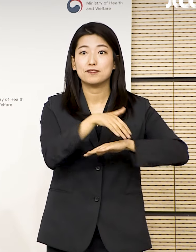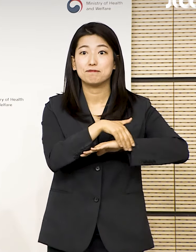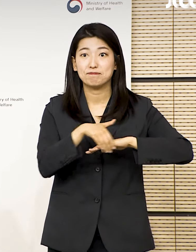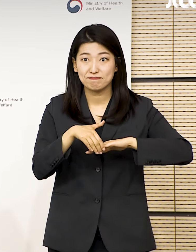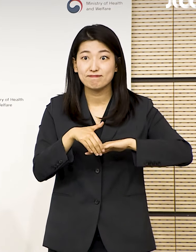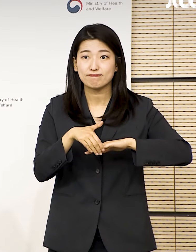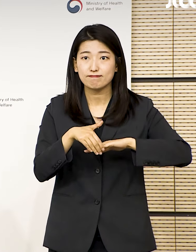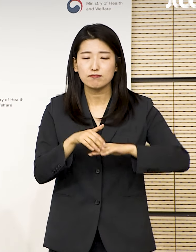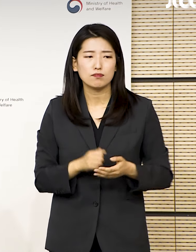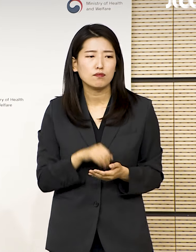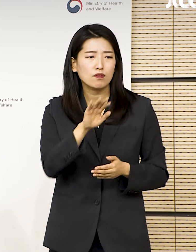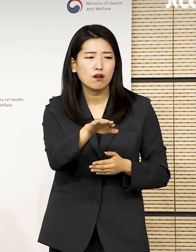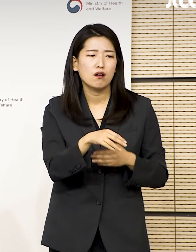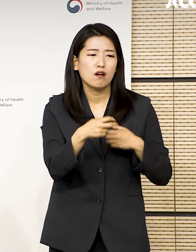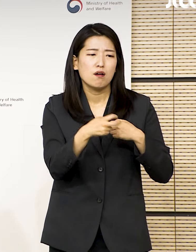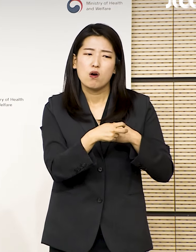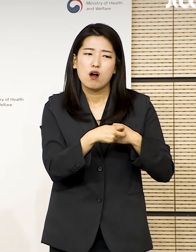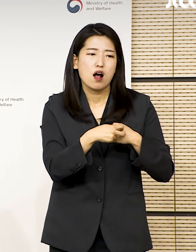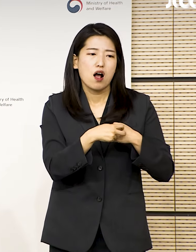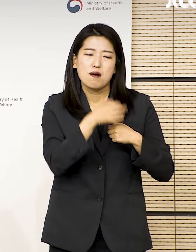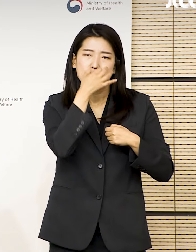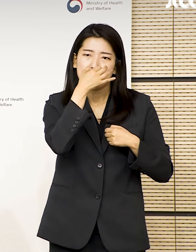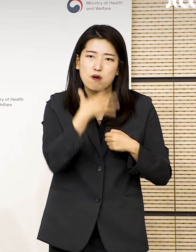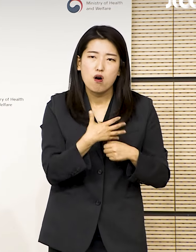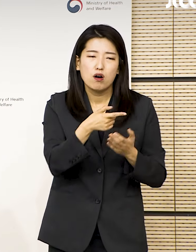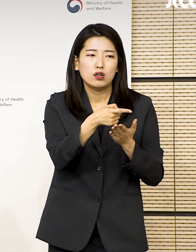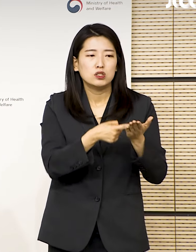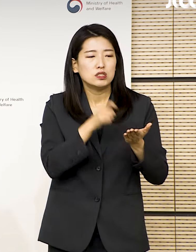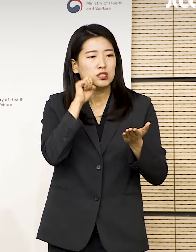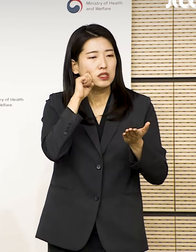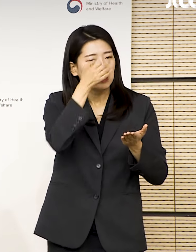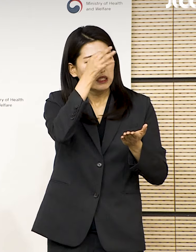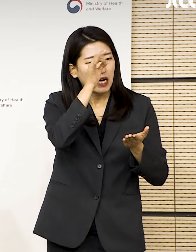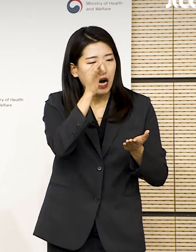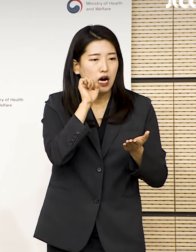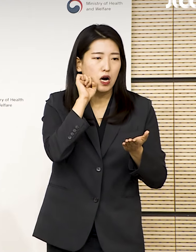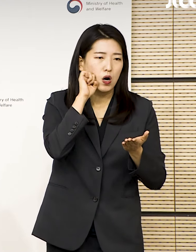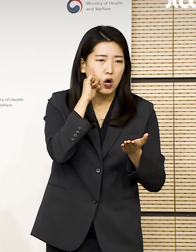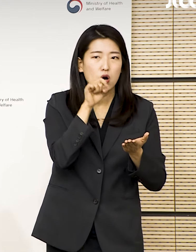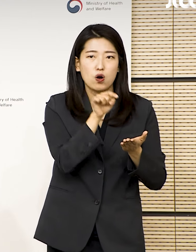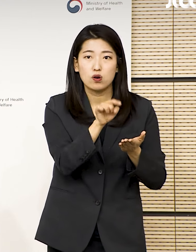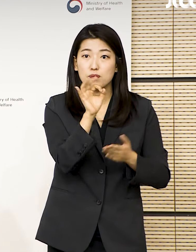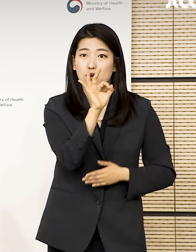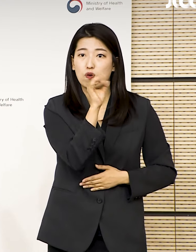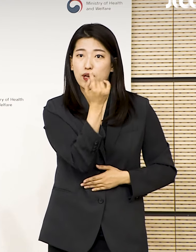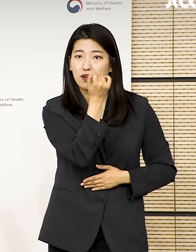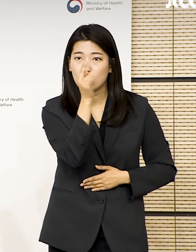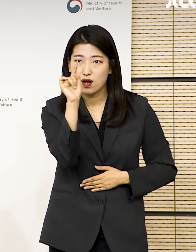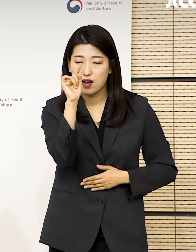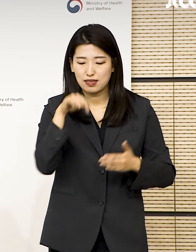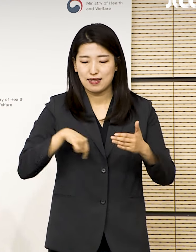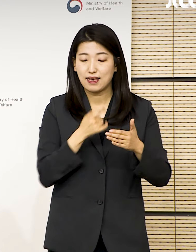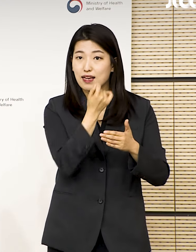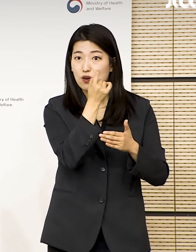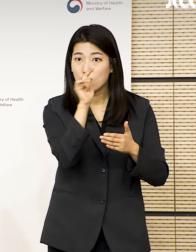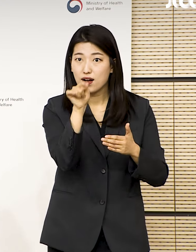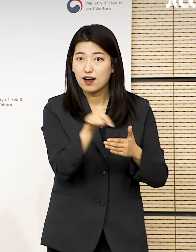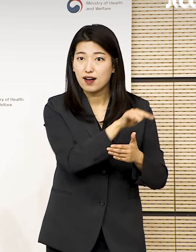난이도와 업무 강도 등이 높아서 의료 공급이 부족한 외과와 내과계 중중 질환 분야에는